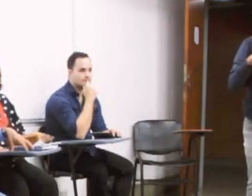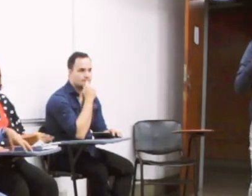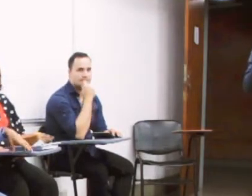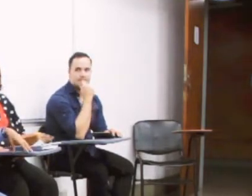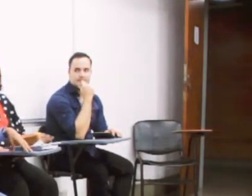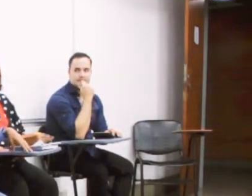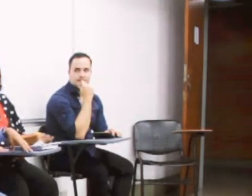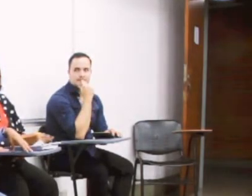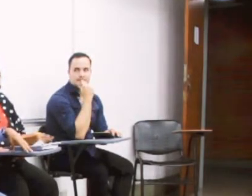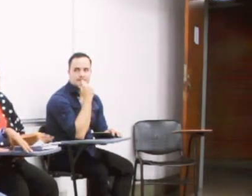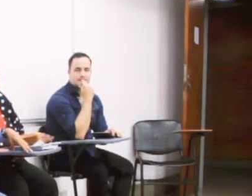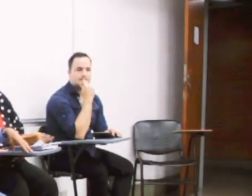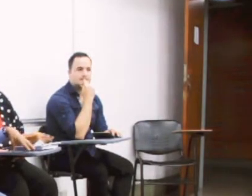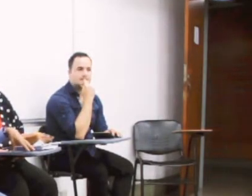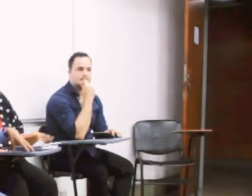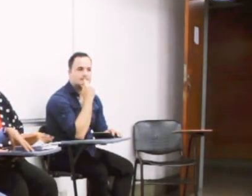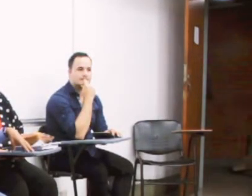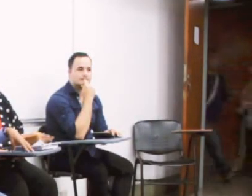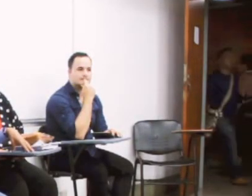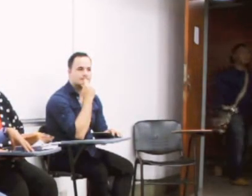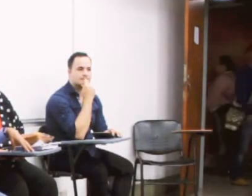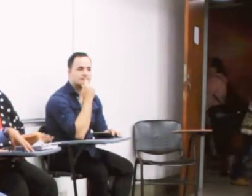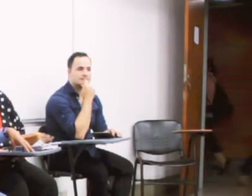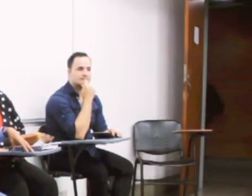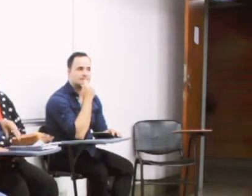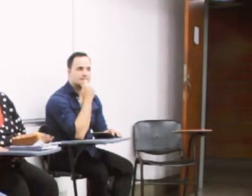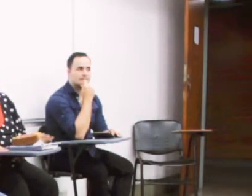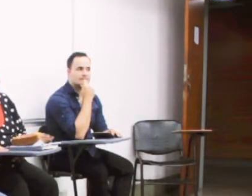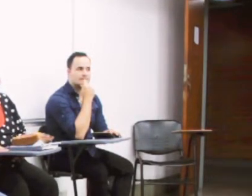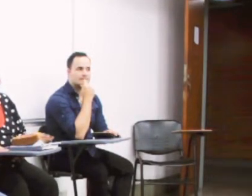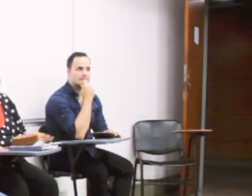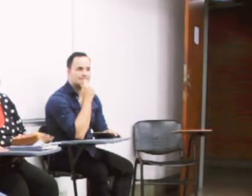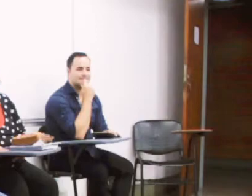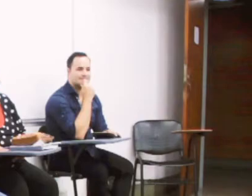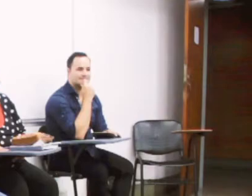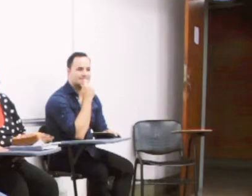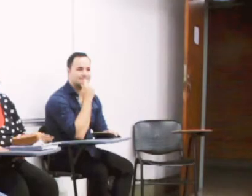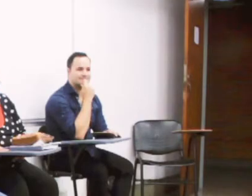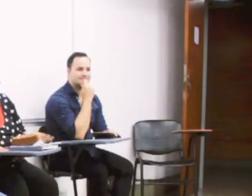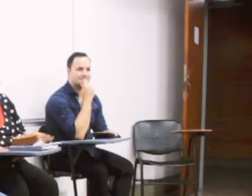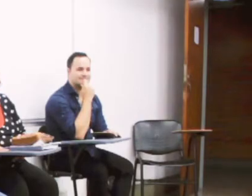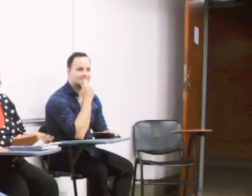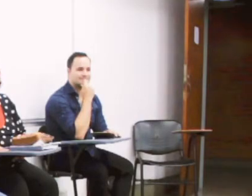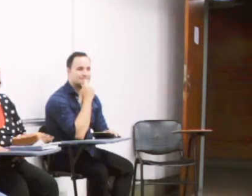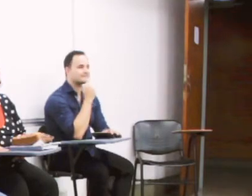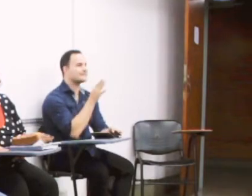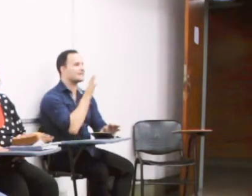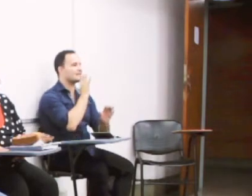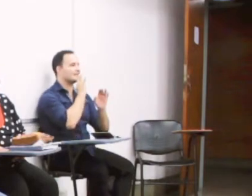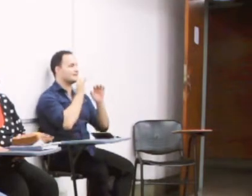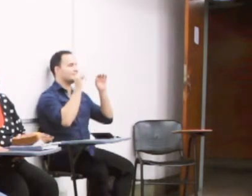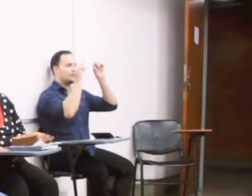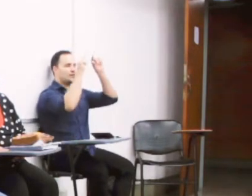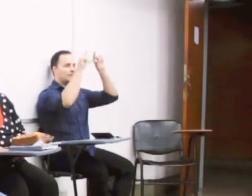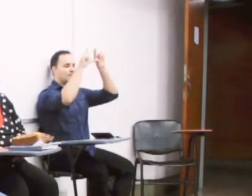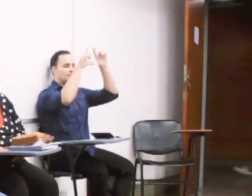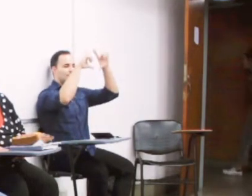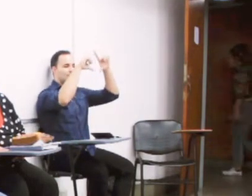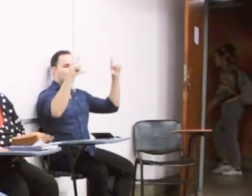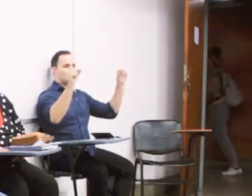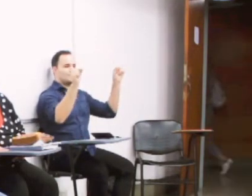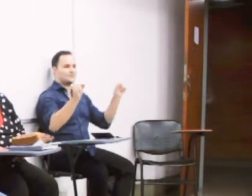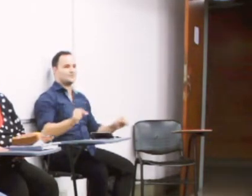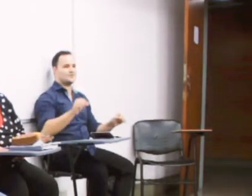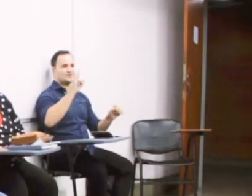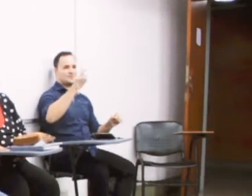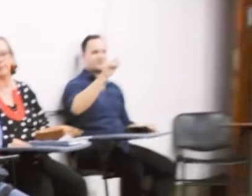Otro documento, bueno, el de la UNESCO, es del año 2005, sobre equidad educativa. ¿Quiénes leyeron el texto de la UNESCO? Levanten fervorosamente